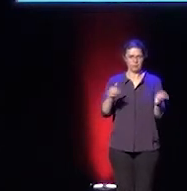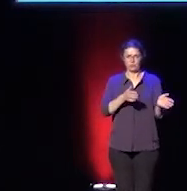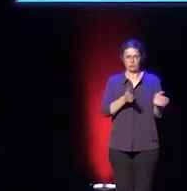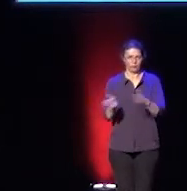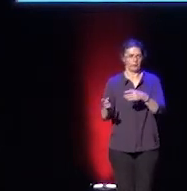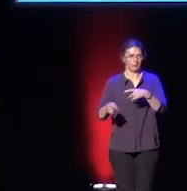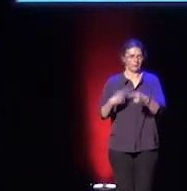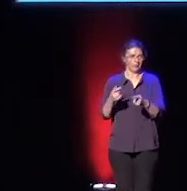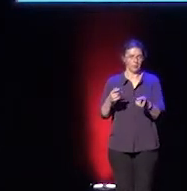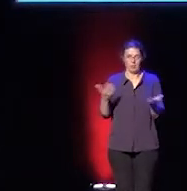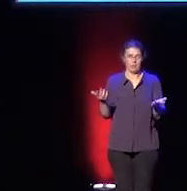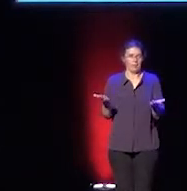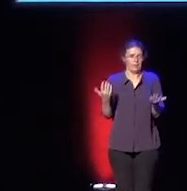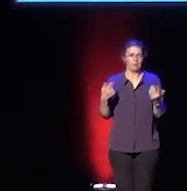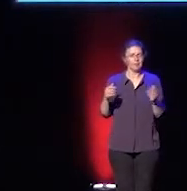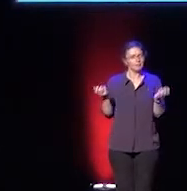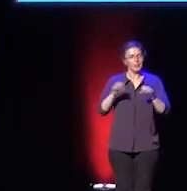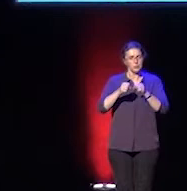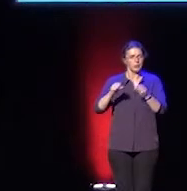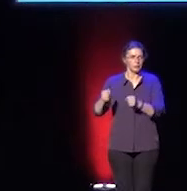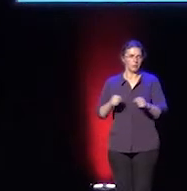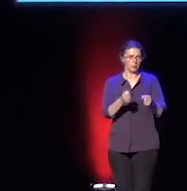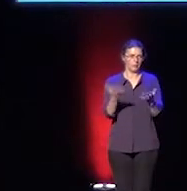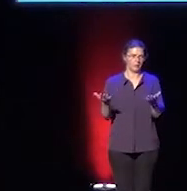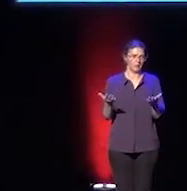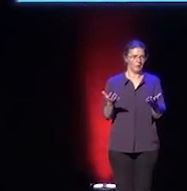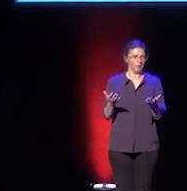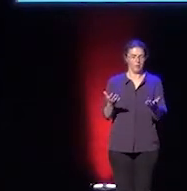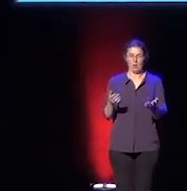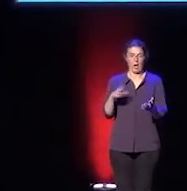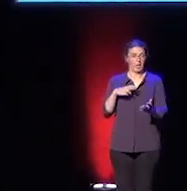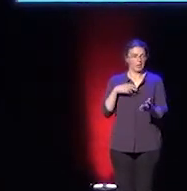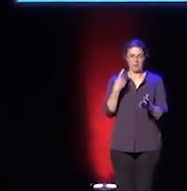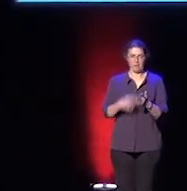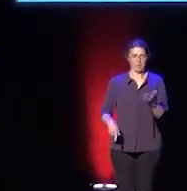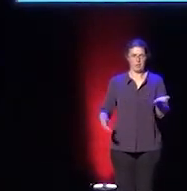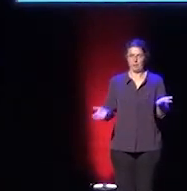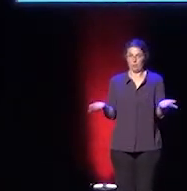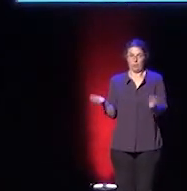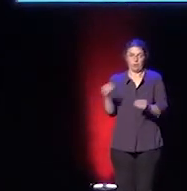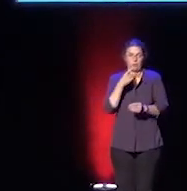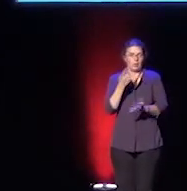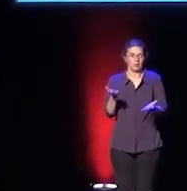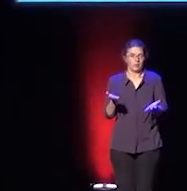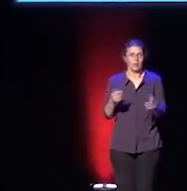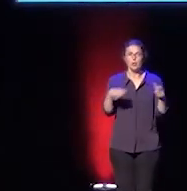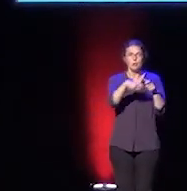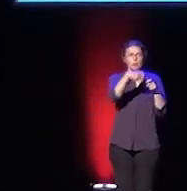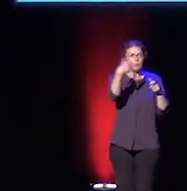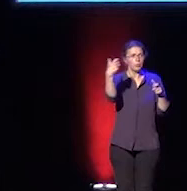es drastisch ausdrücken soll, dann fehlen einem eigentlich dafür die Worte. Wenn